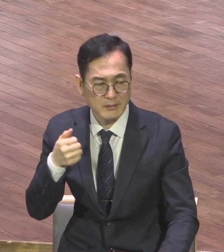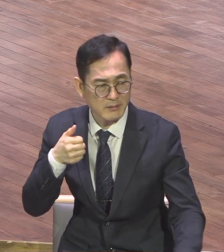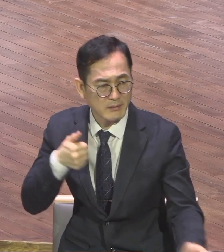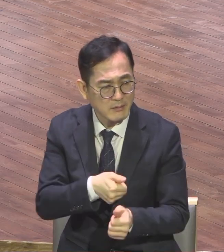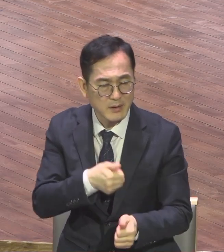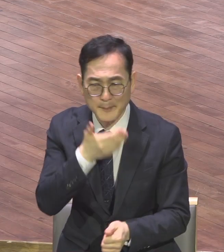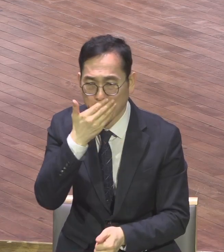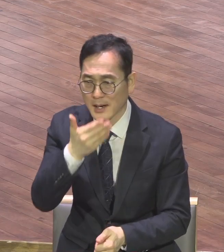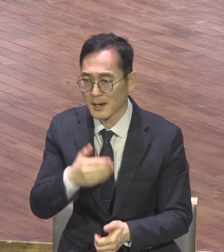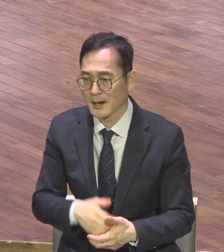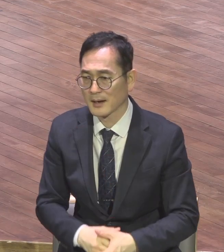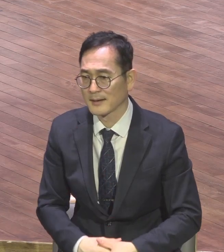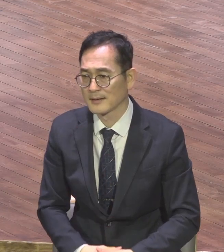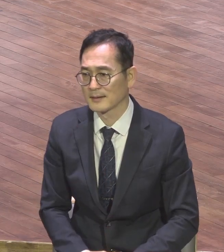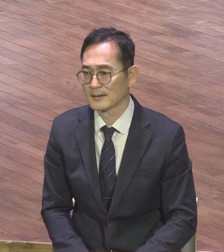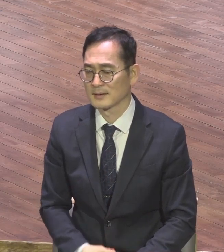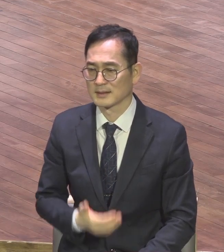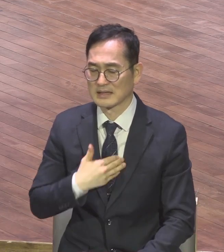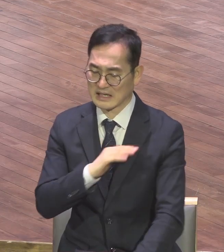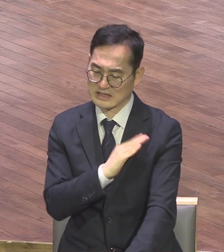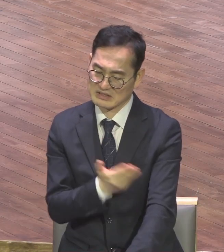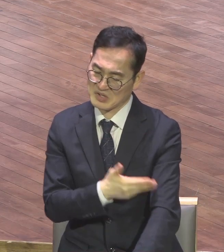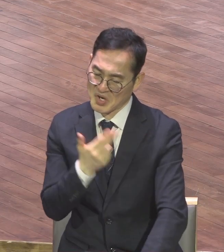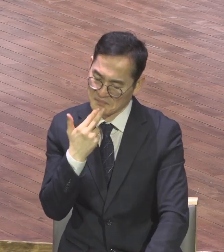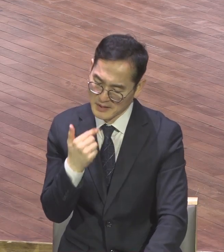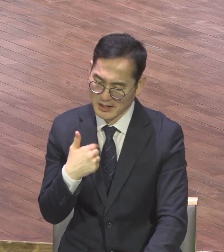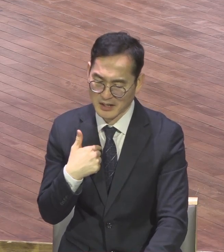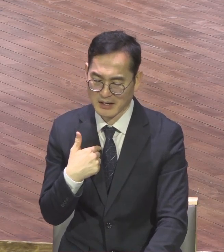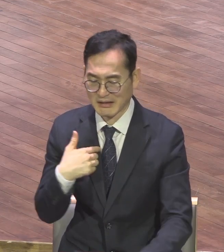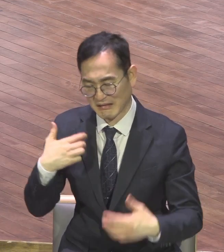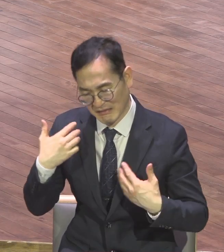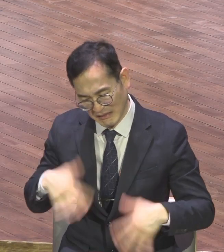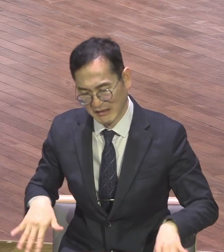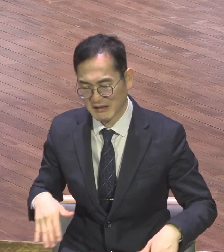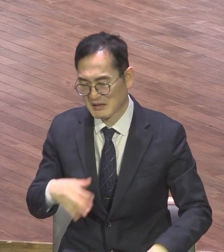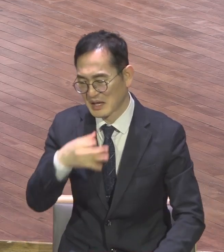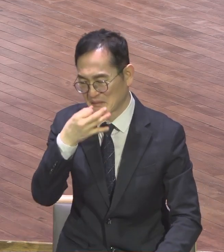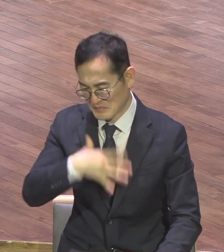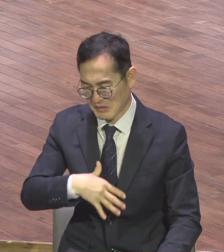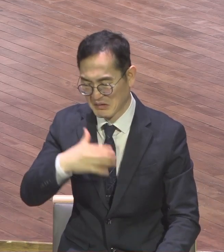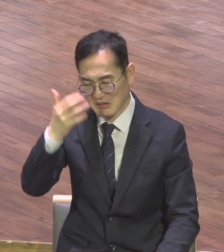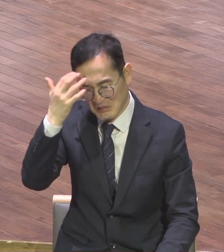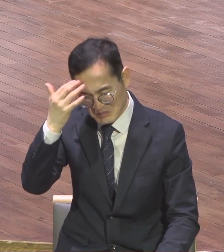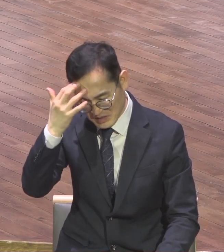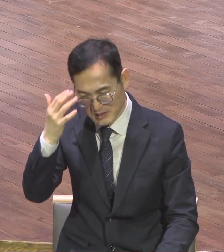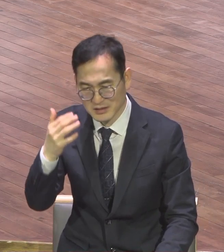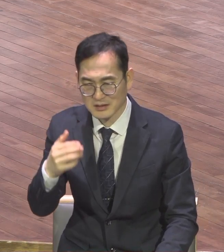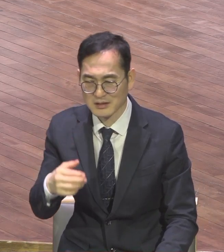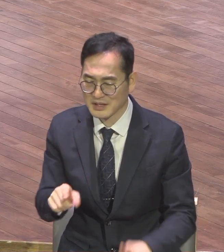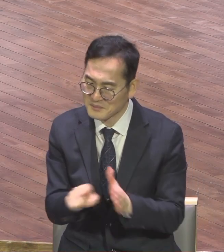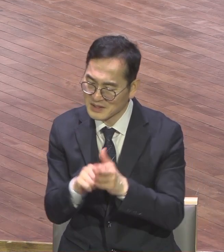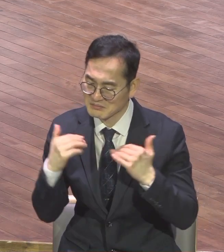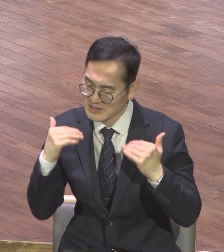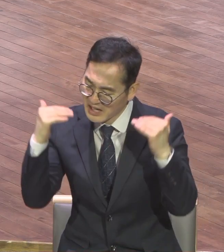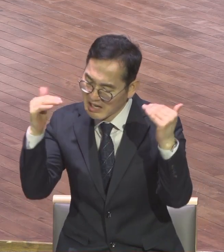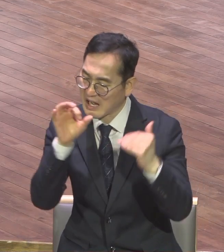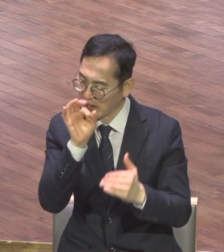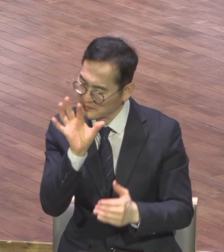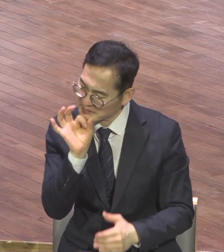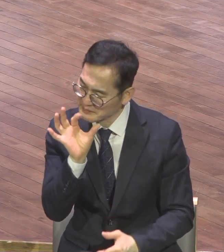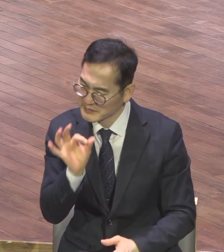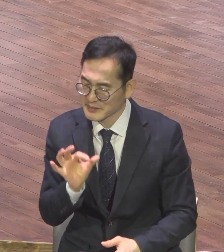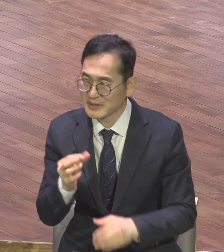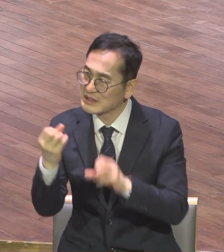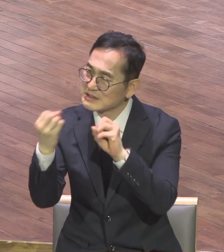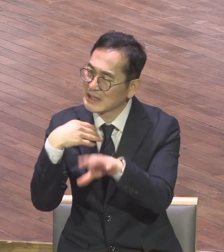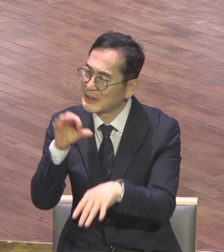나는 왜 이렇게 능력이 없냐? 나는 왜 이렇게 사역이 안 되냐? 나는 왜 이렇게 믿음이 안 자라냐? 나는 왜 이렇게